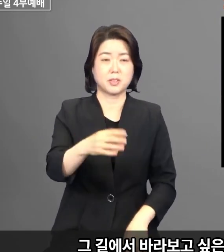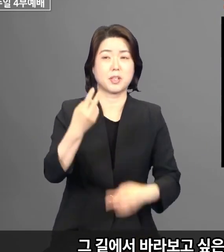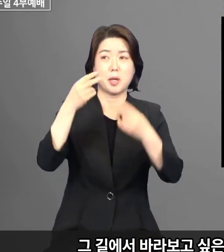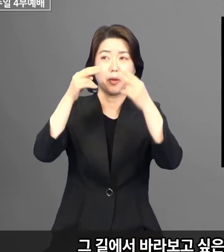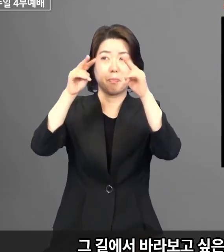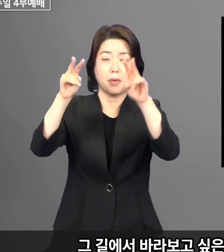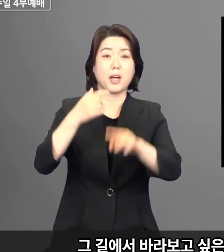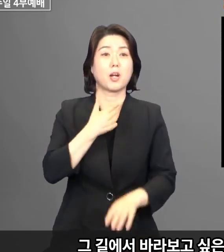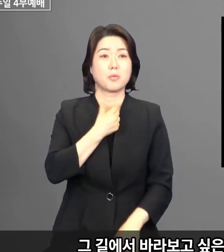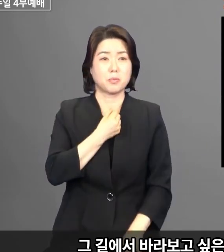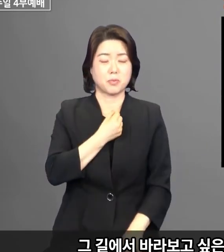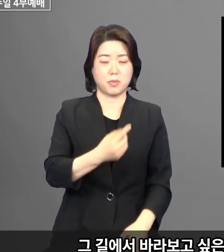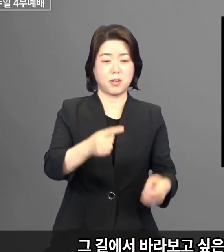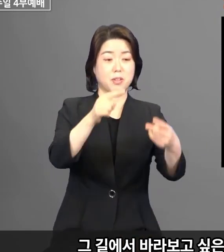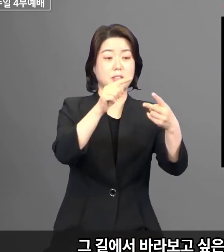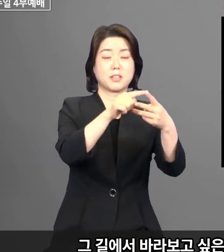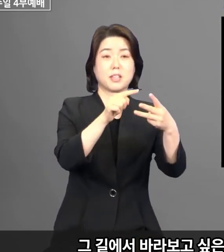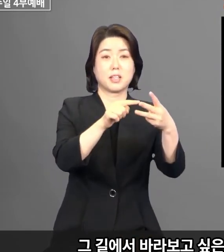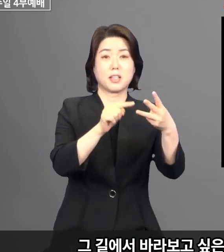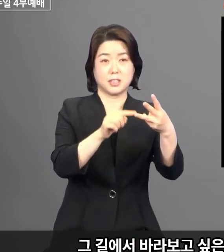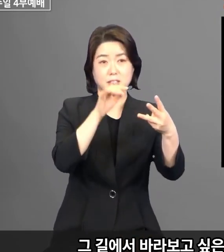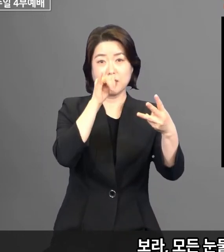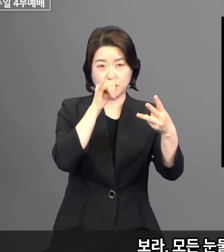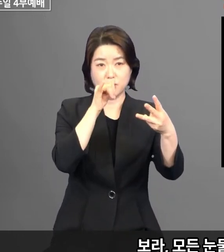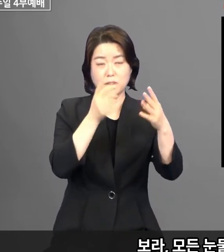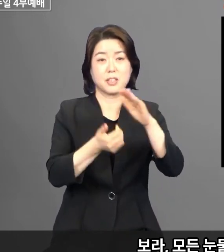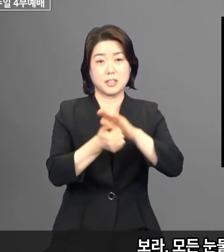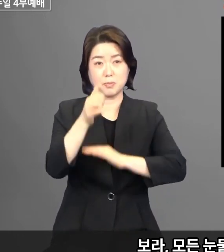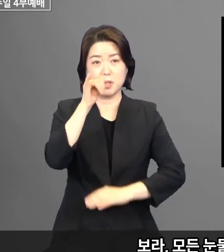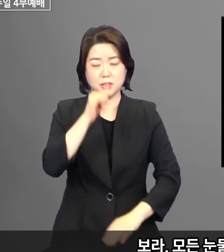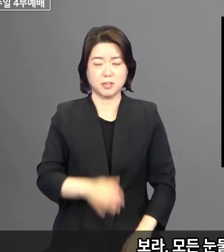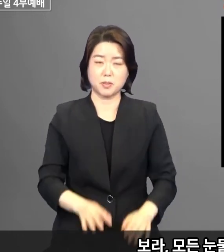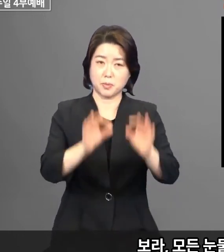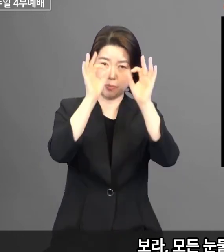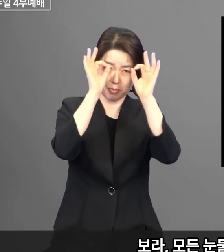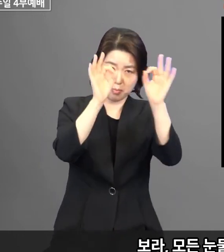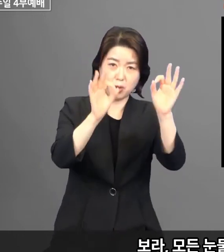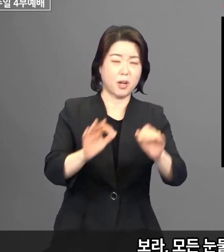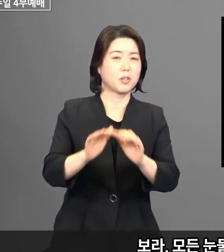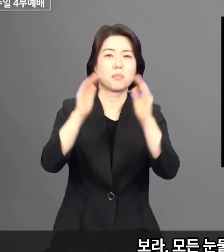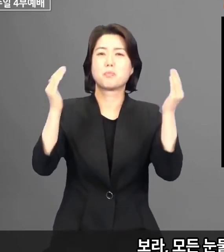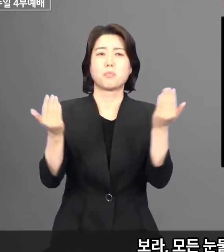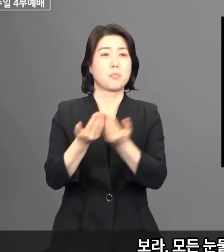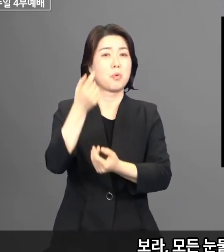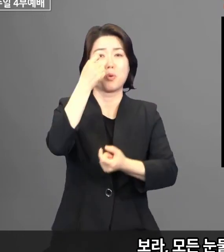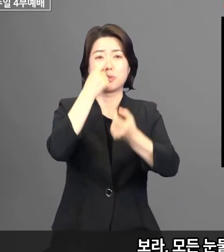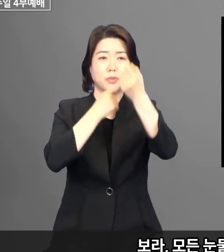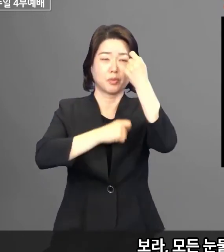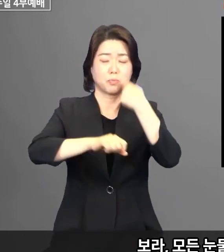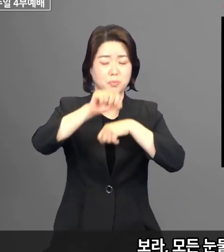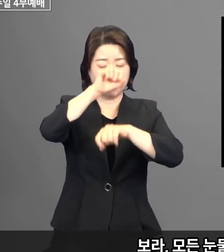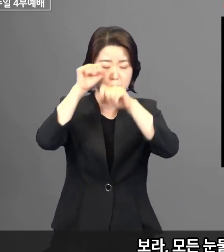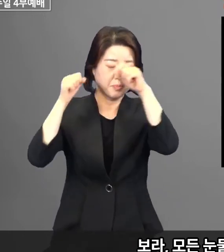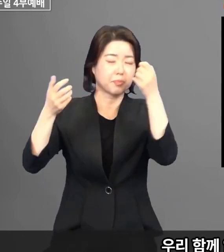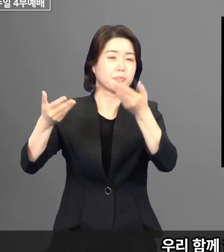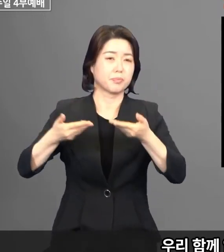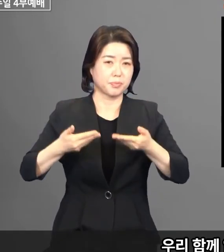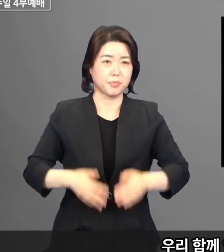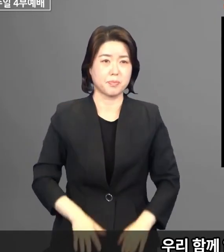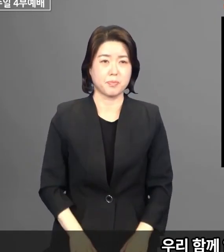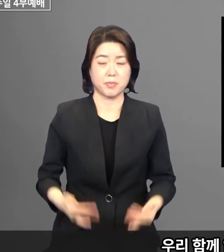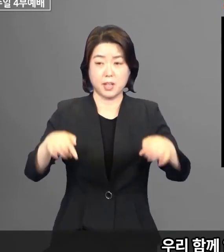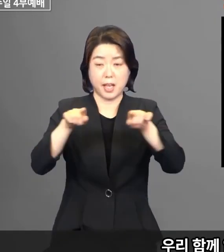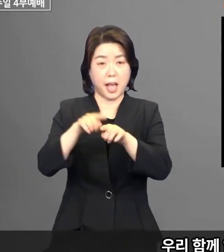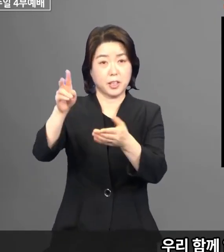세 가지 희망이 있습니다. 보라, 모든 눈물을 닦아주시니. 우리